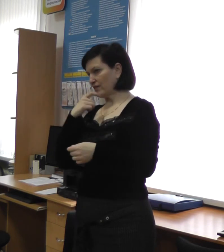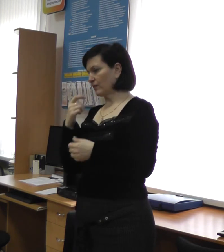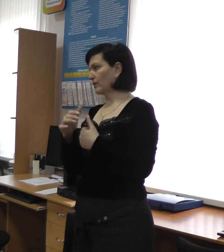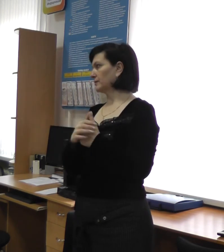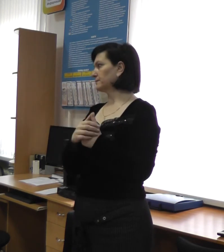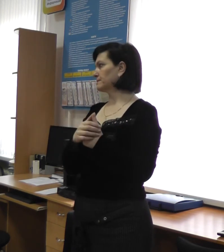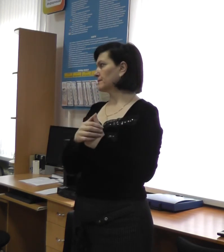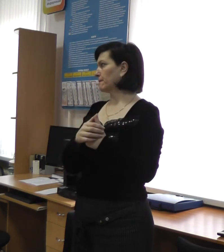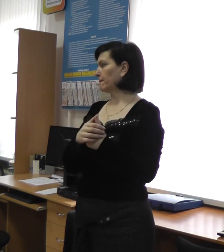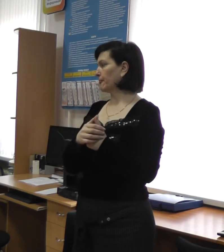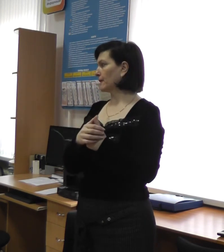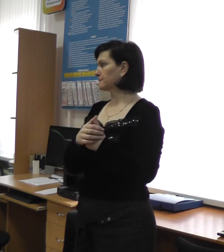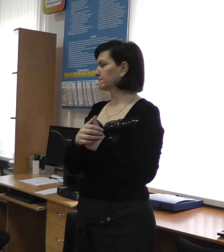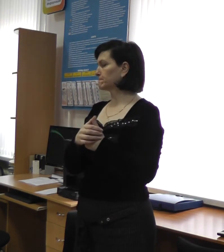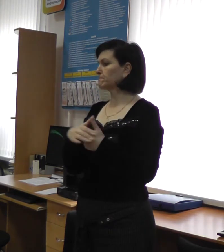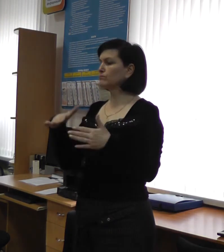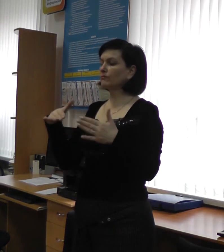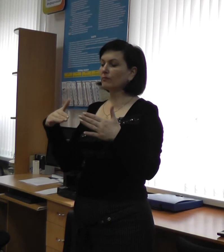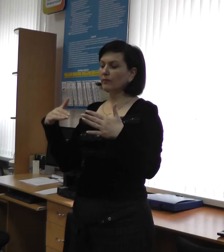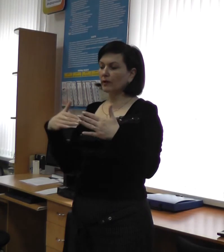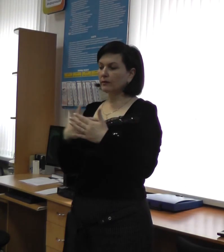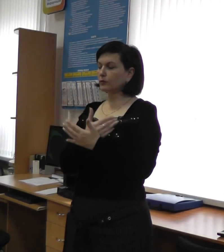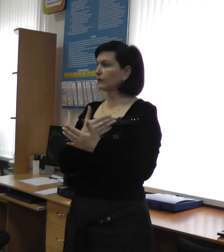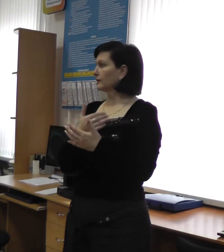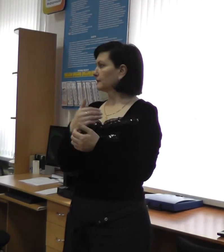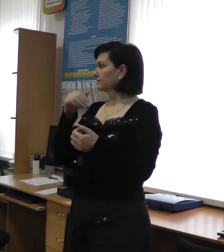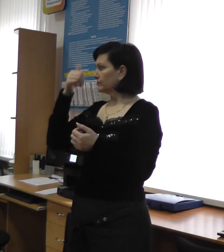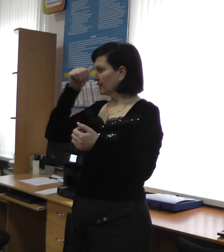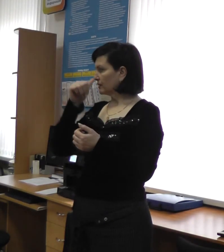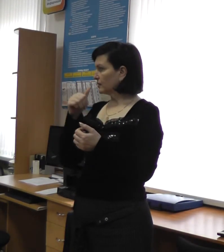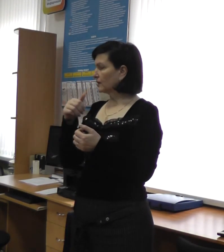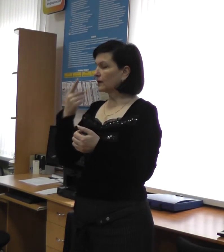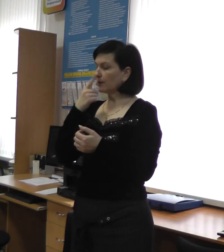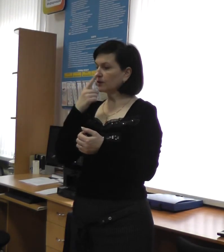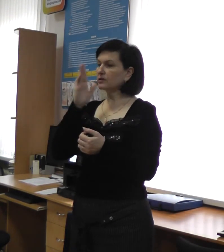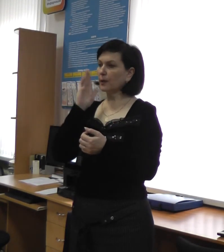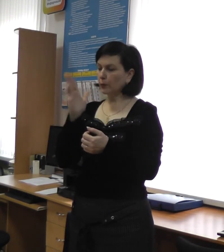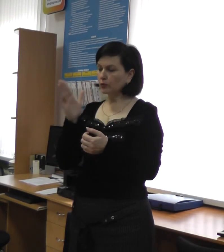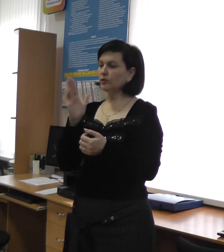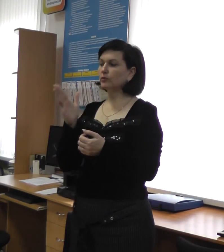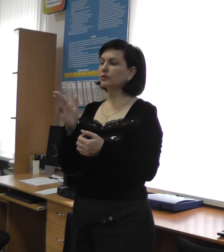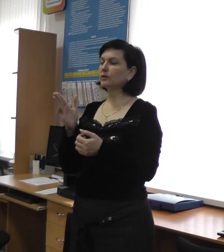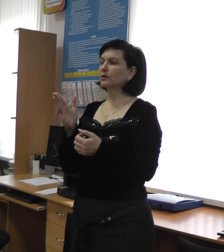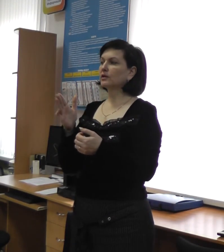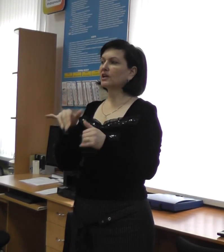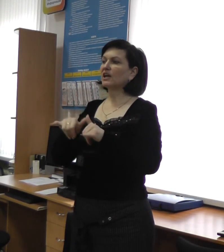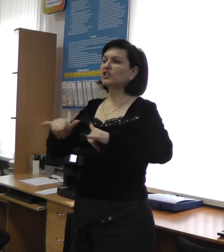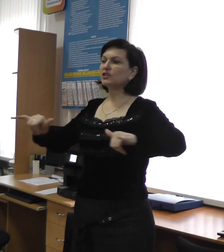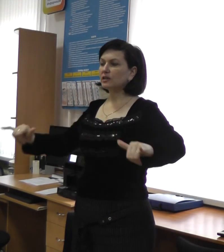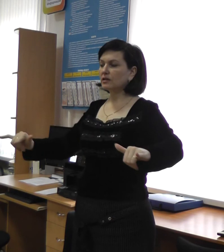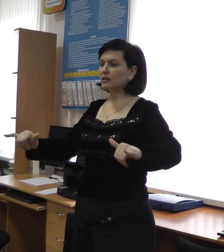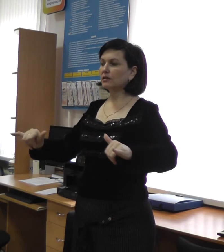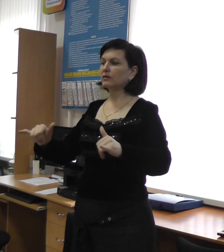Стратегическим приоритетом нашего нового партнера Греко-Российской торговой палаты на ближайшее будущее будет также являться расширение